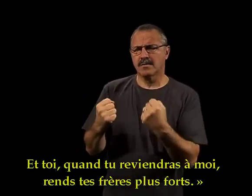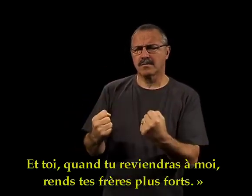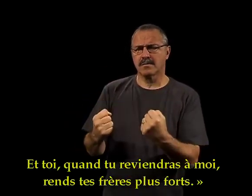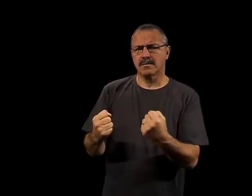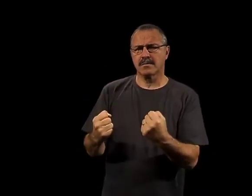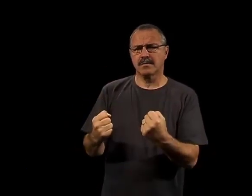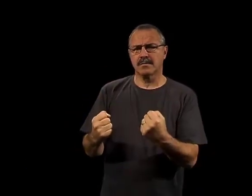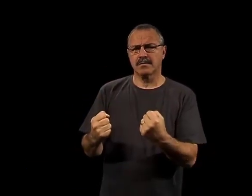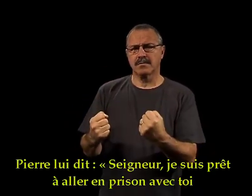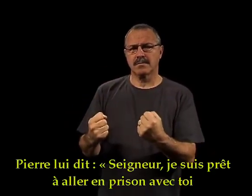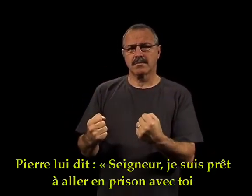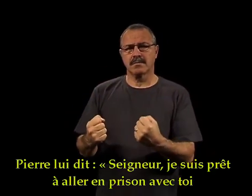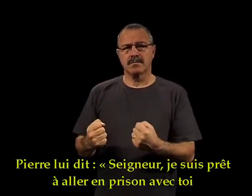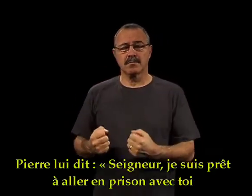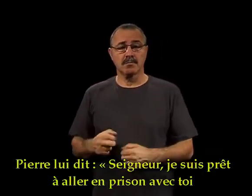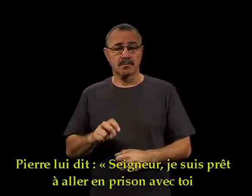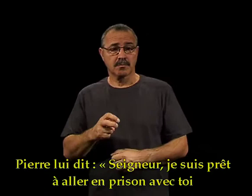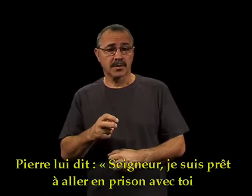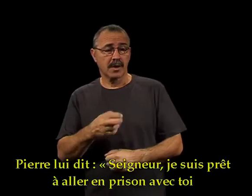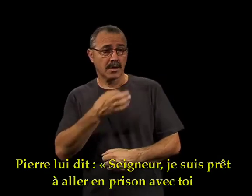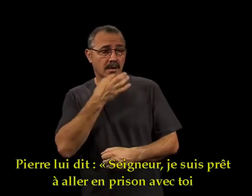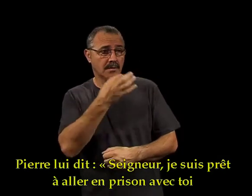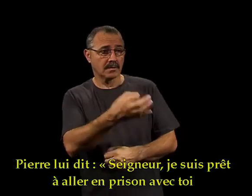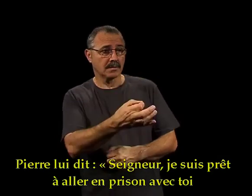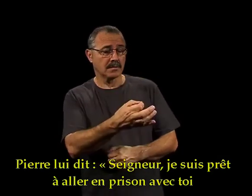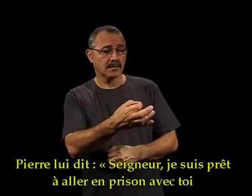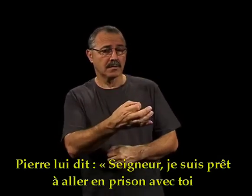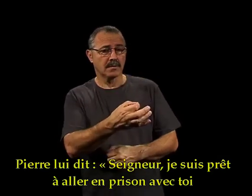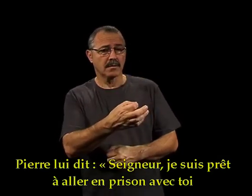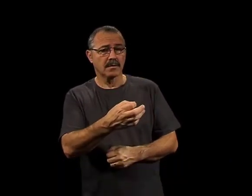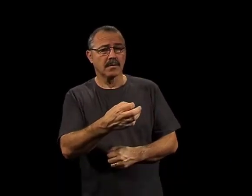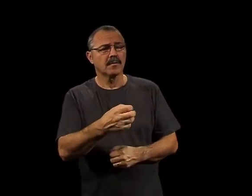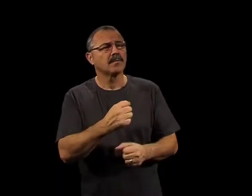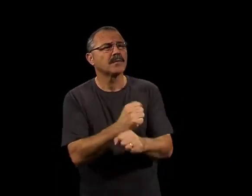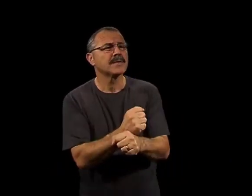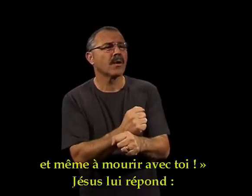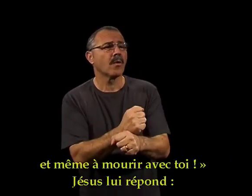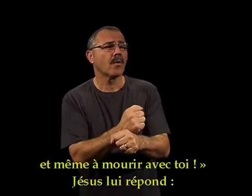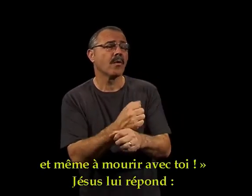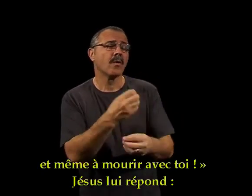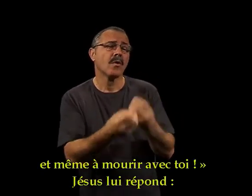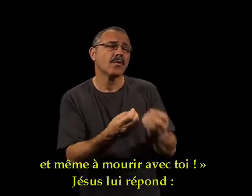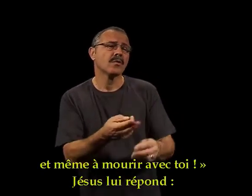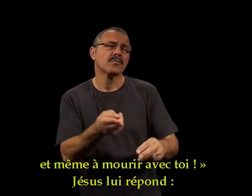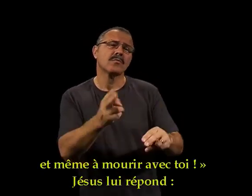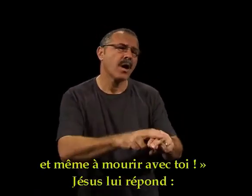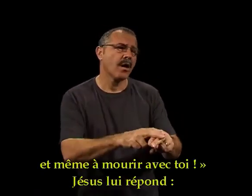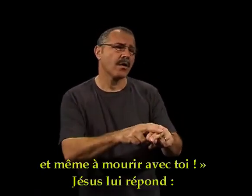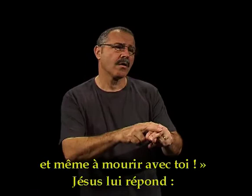Pierre lui dit : Seigneur, Je suis prêt à aller avec toi en prison, et même à